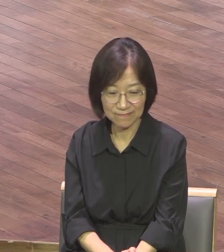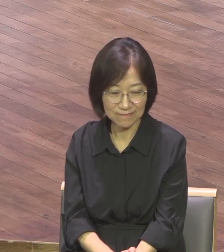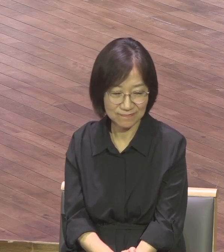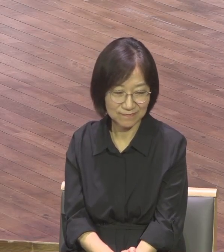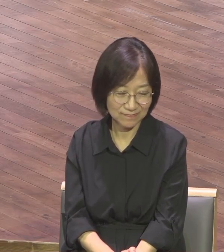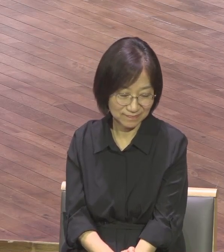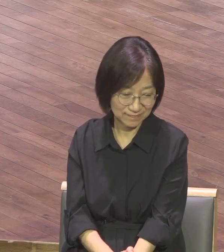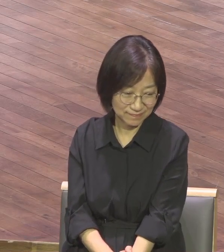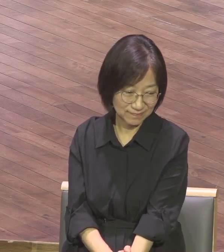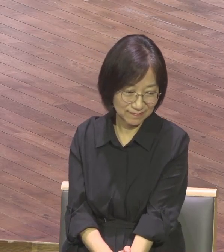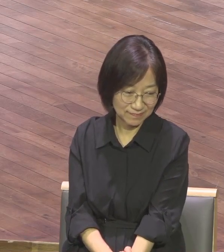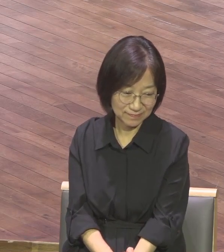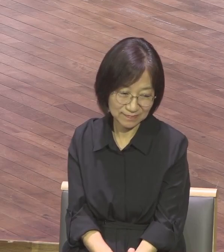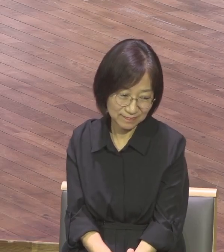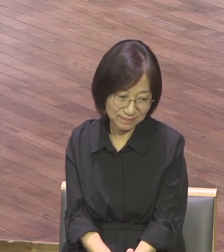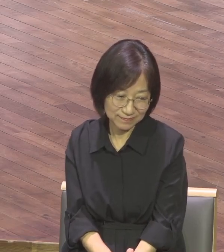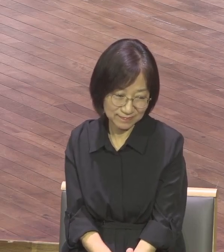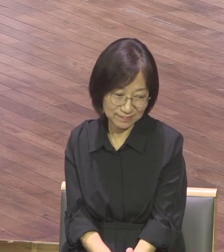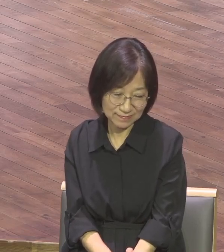우리도